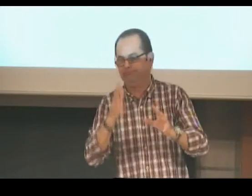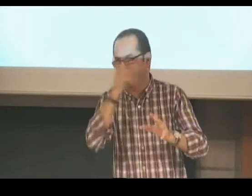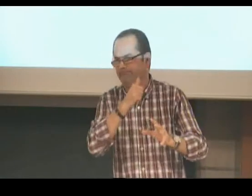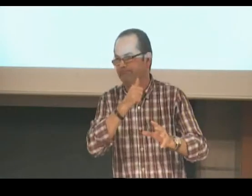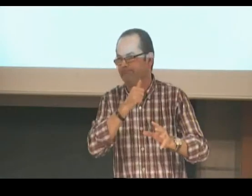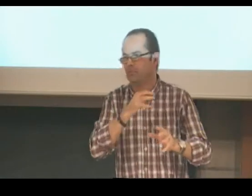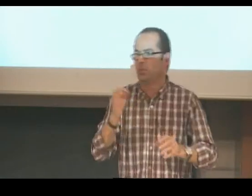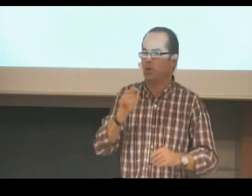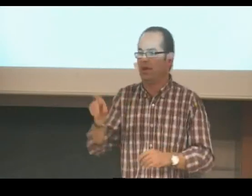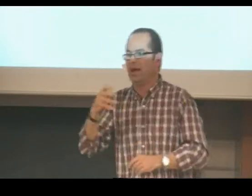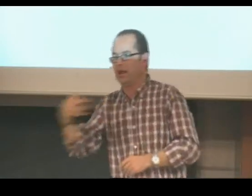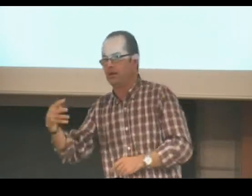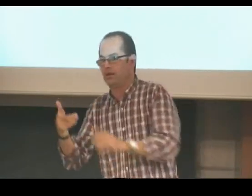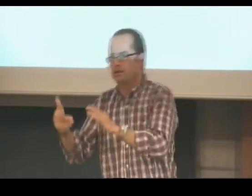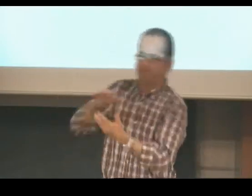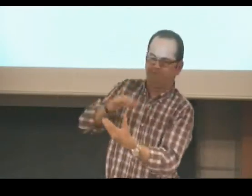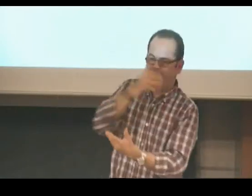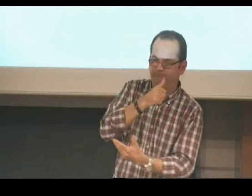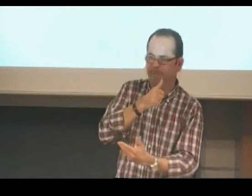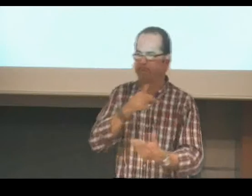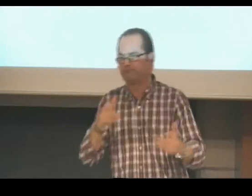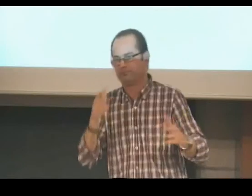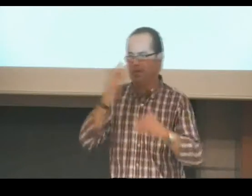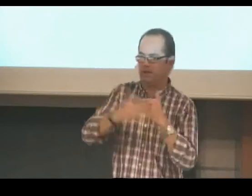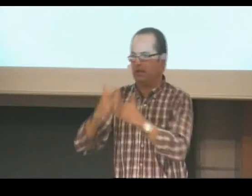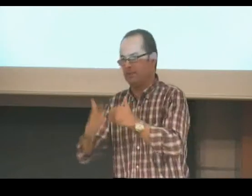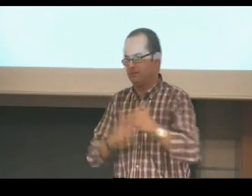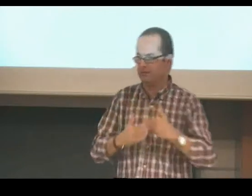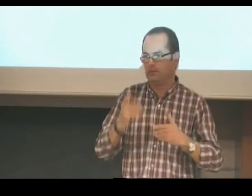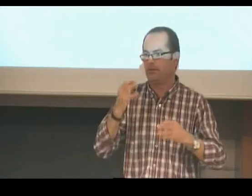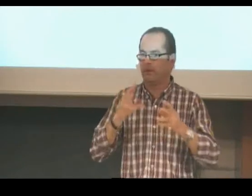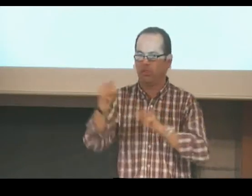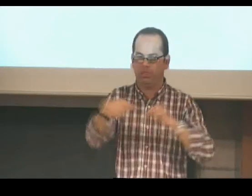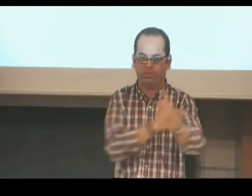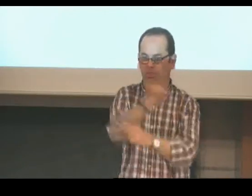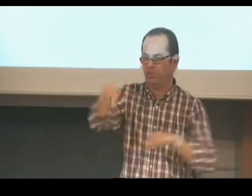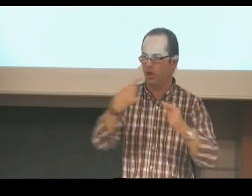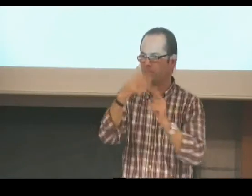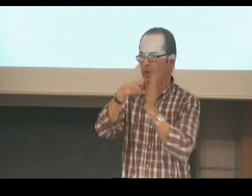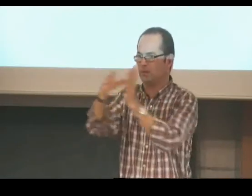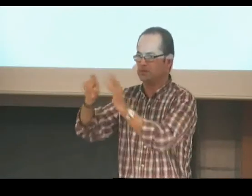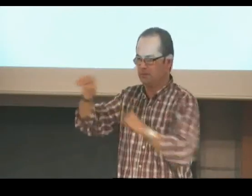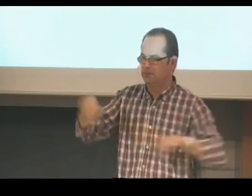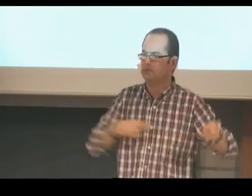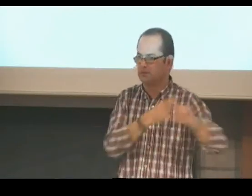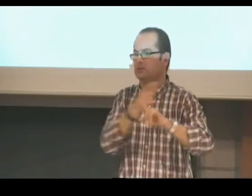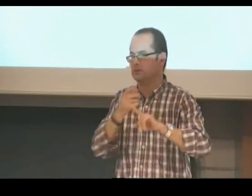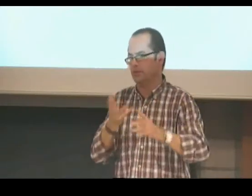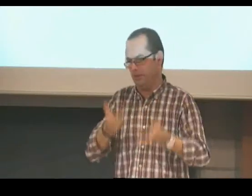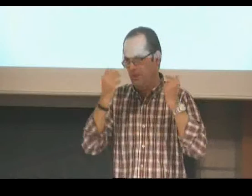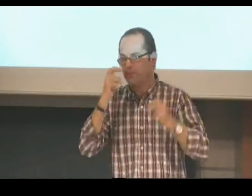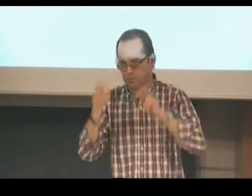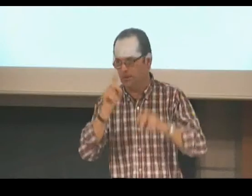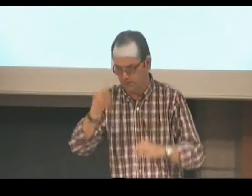és possible que tant l'ILEX o l'ELAN no siguin compatibles amb altres eines informàtiques i amb altres programes informàtics i això ens